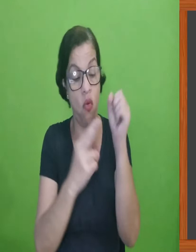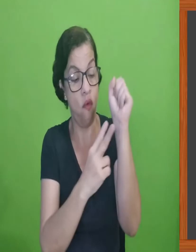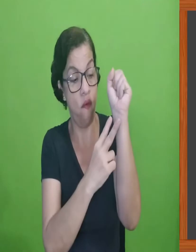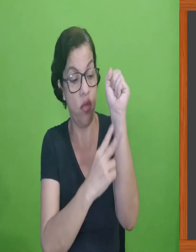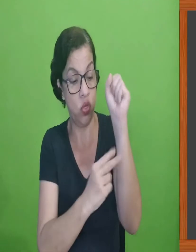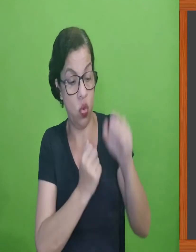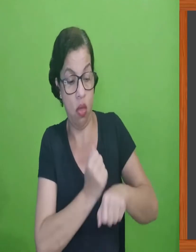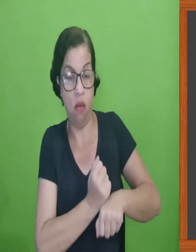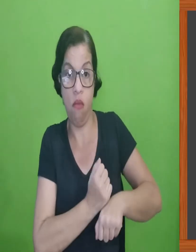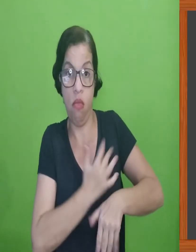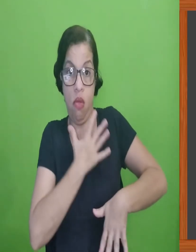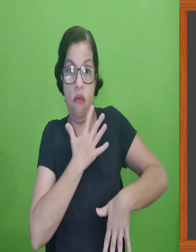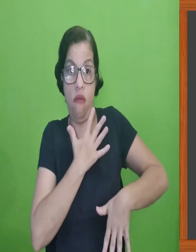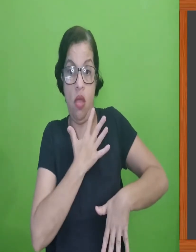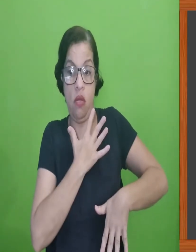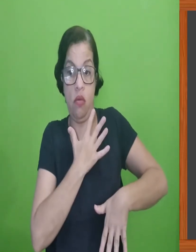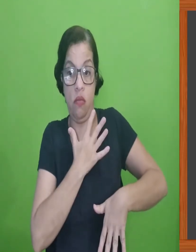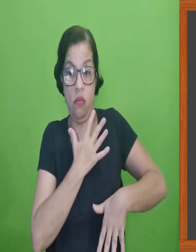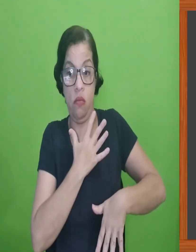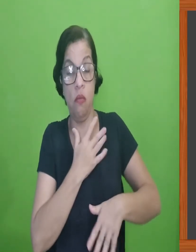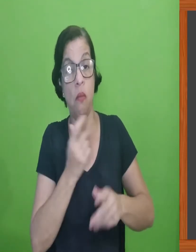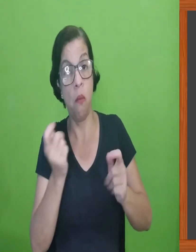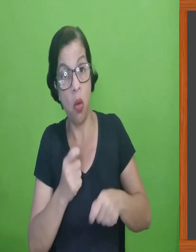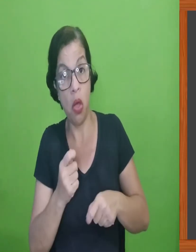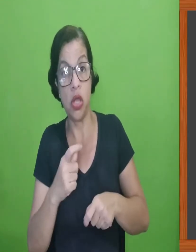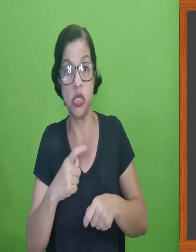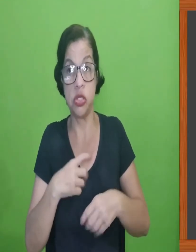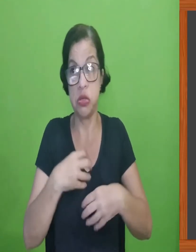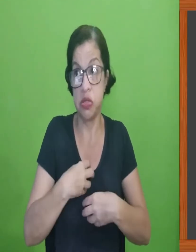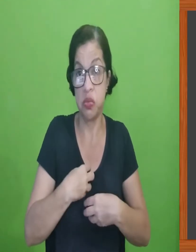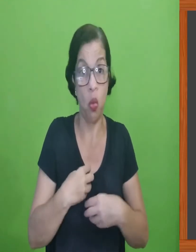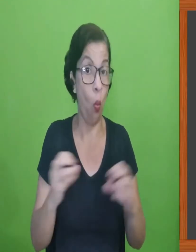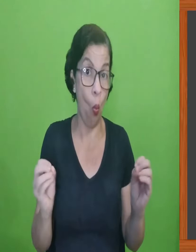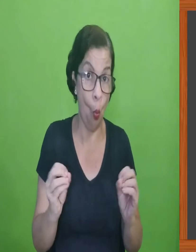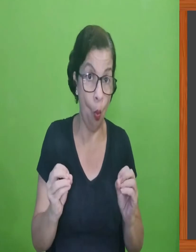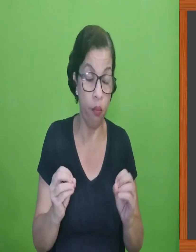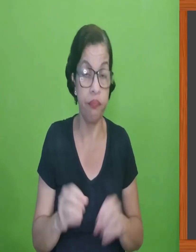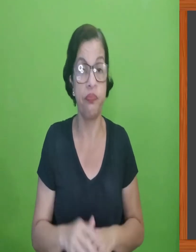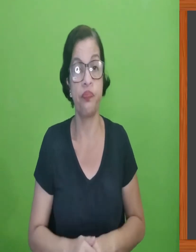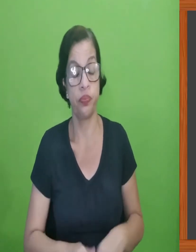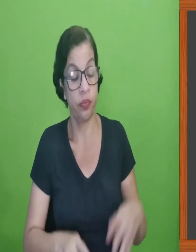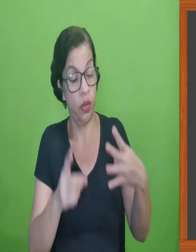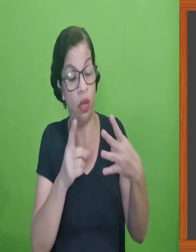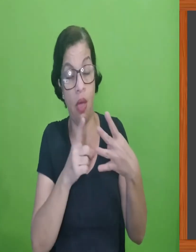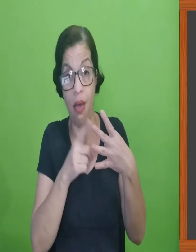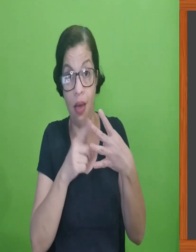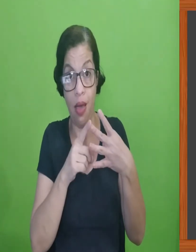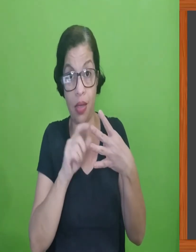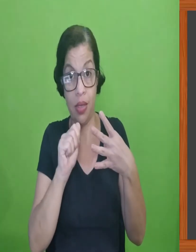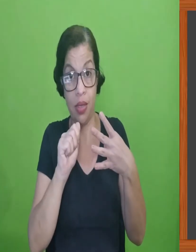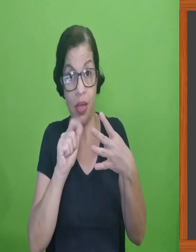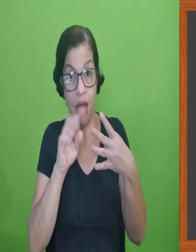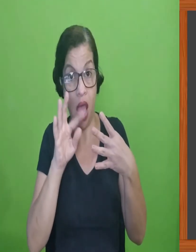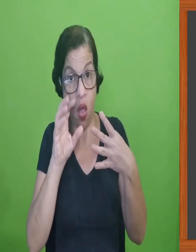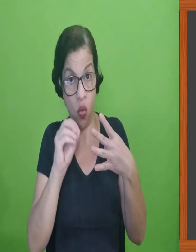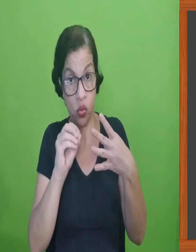vascular periférica, com ou sem eventos clínicos. São classificados com risco cardiovascular